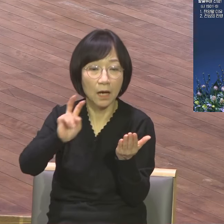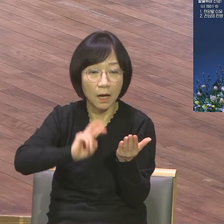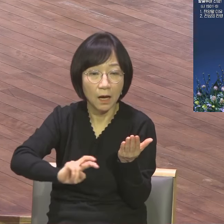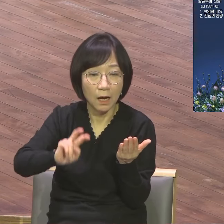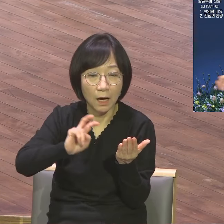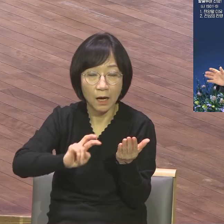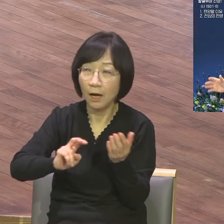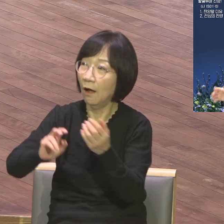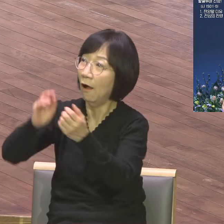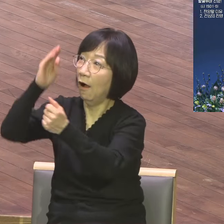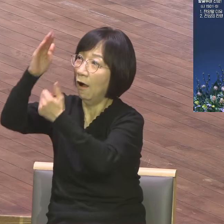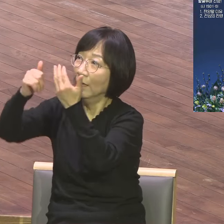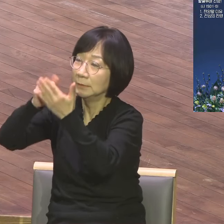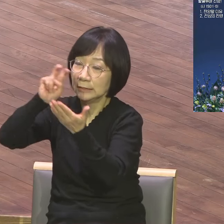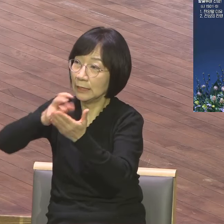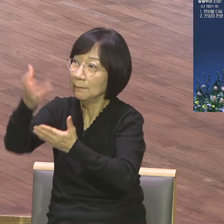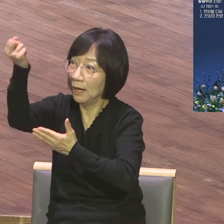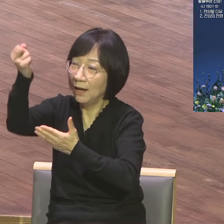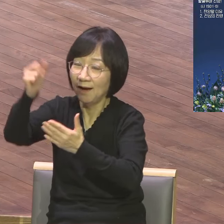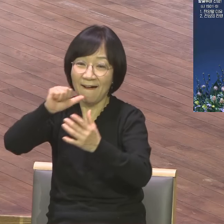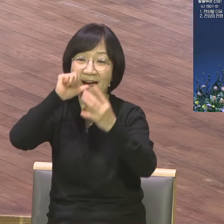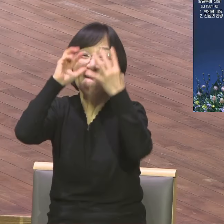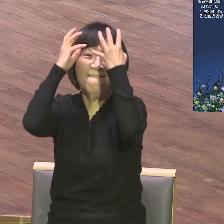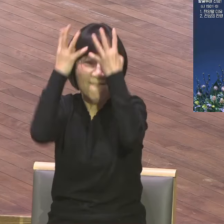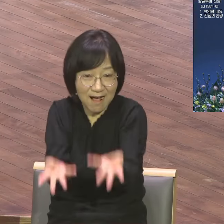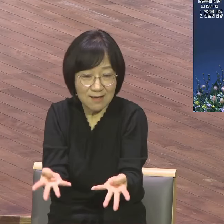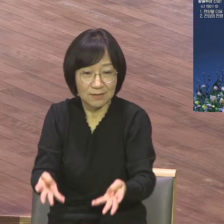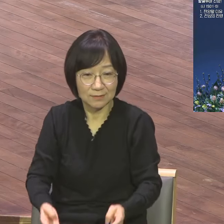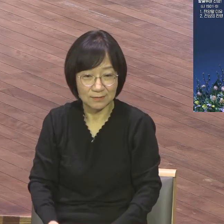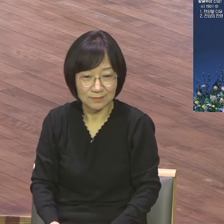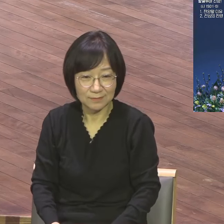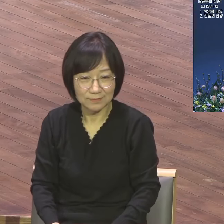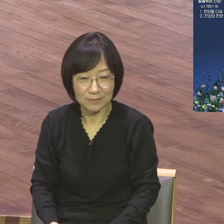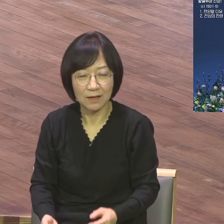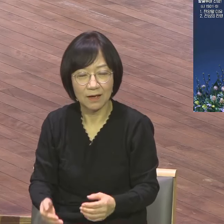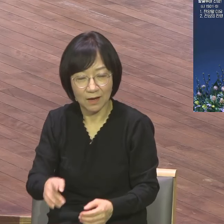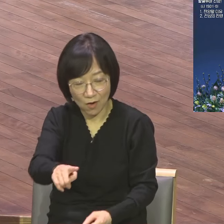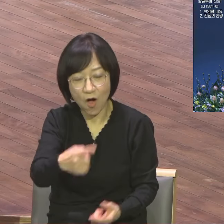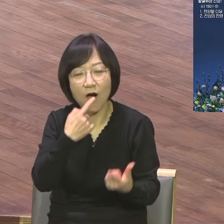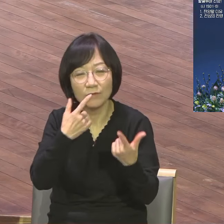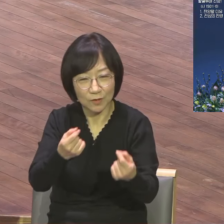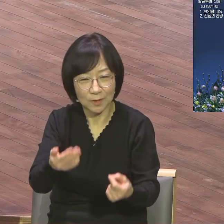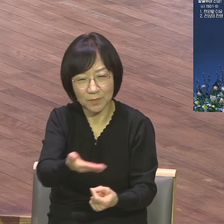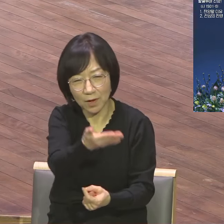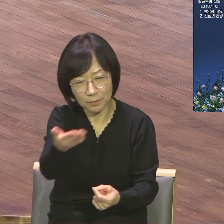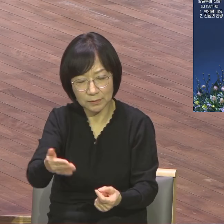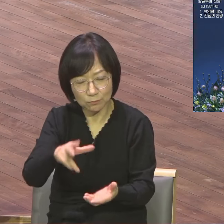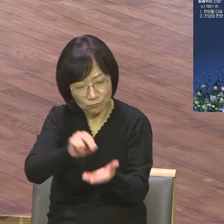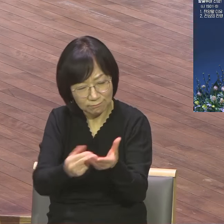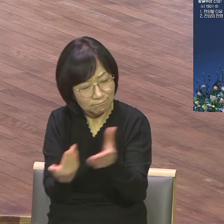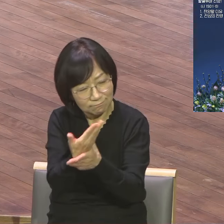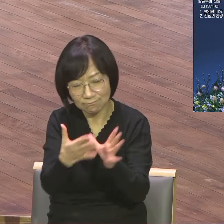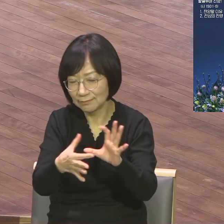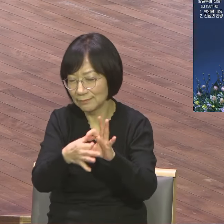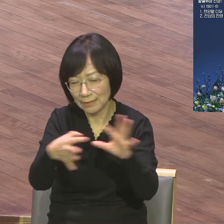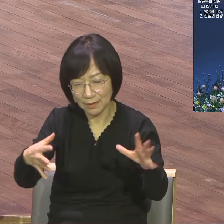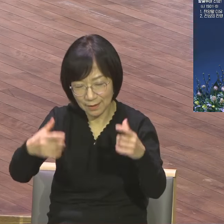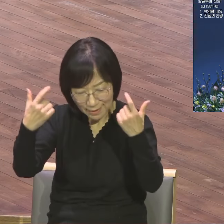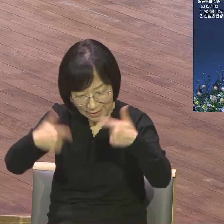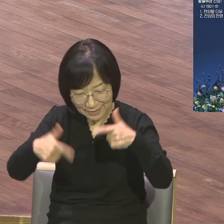그 찬양 받으시고 옥문 열었겠죠. 어떤 환경 속에서도 찬양하시기 바랍니다. 삶의 모든